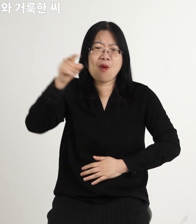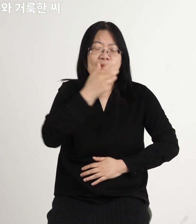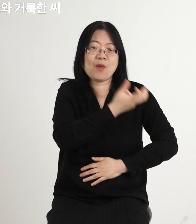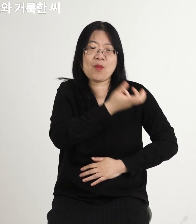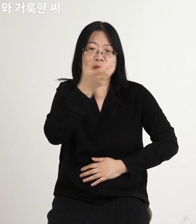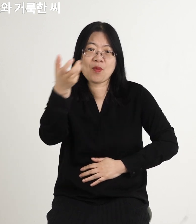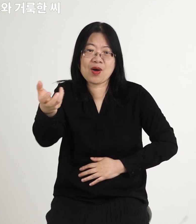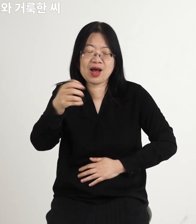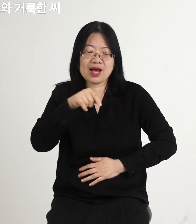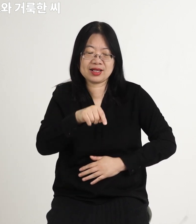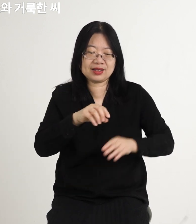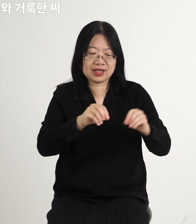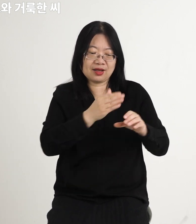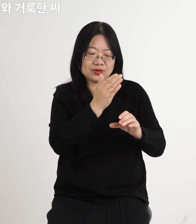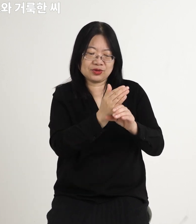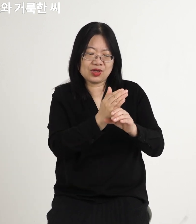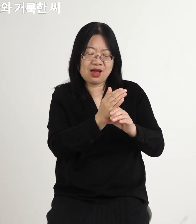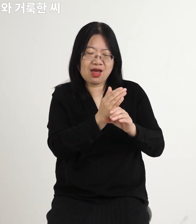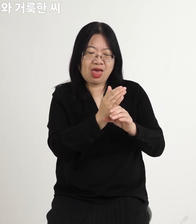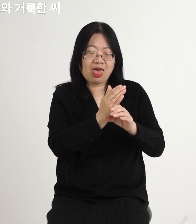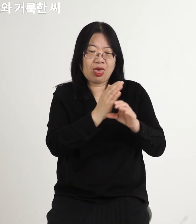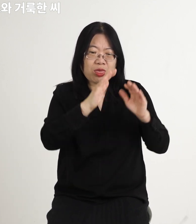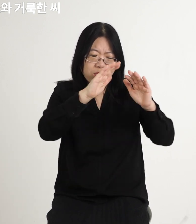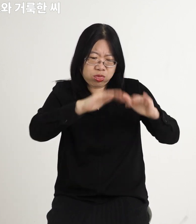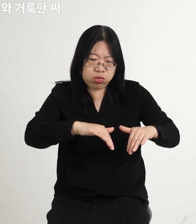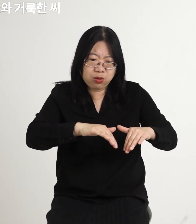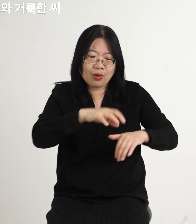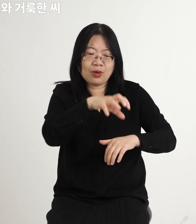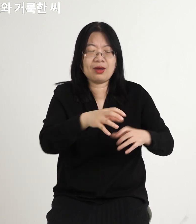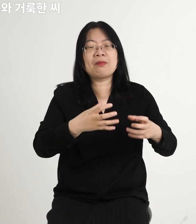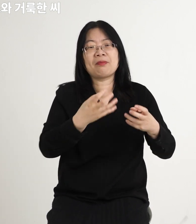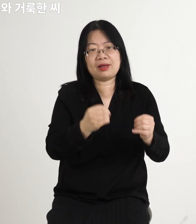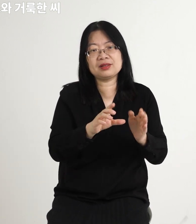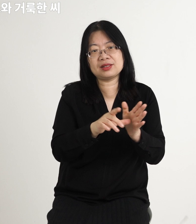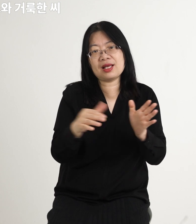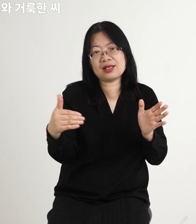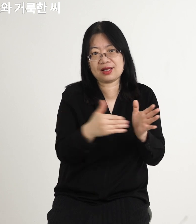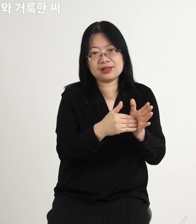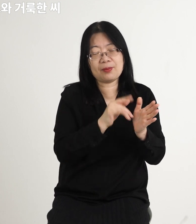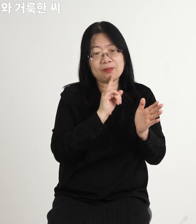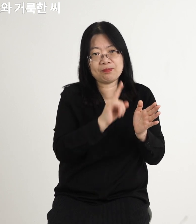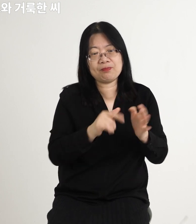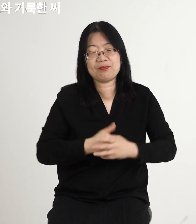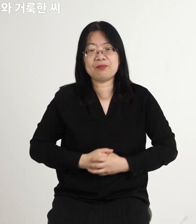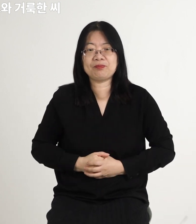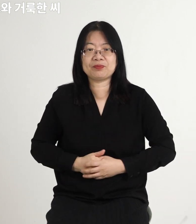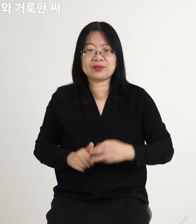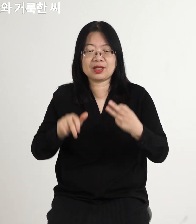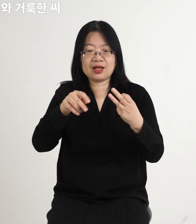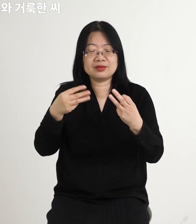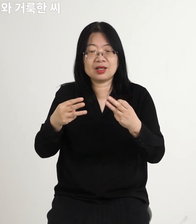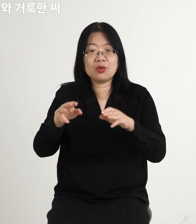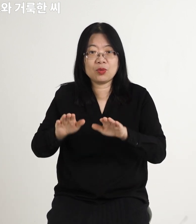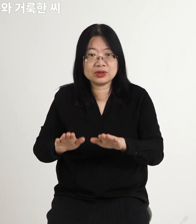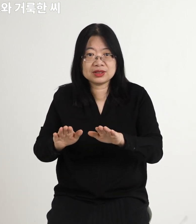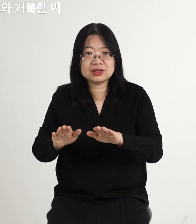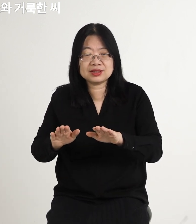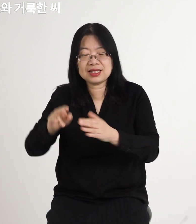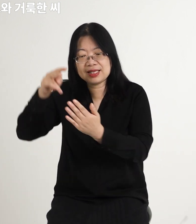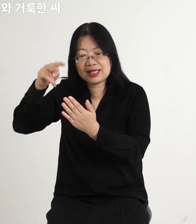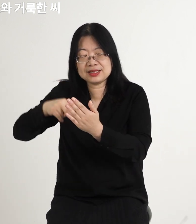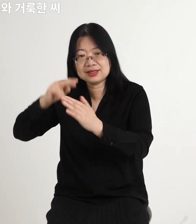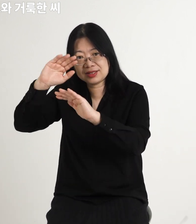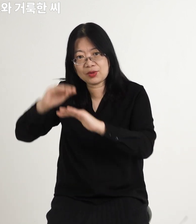가운데 황폐한 곳이 많을 때까지니라. 우리 13절 오늘 이 구절과 오늘 본문이